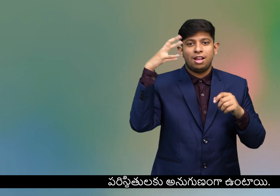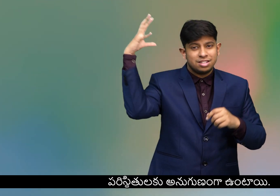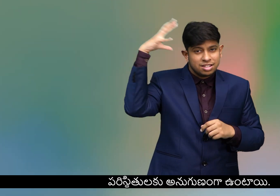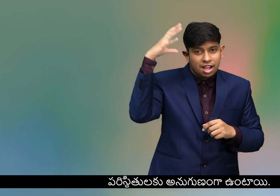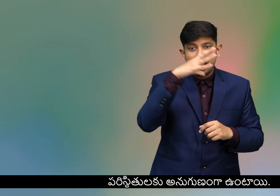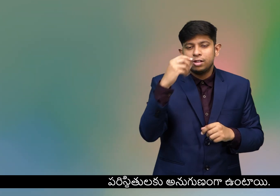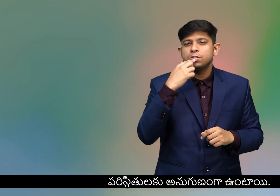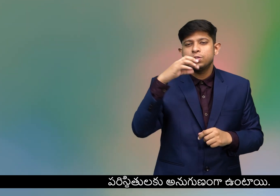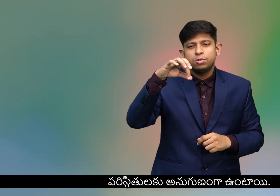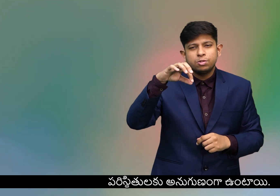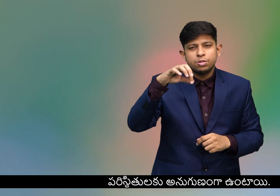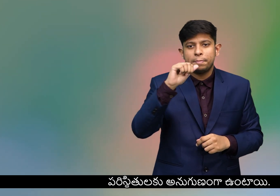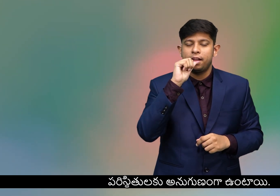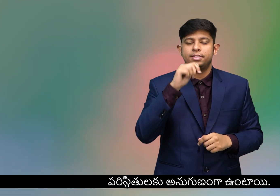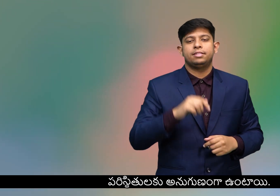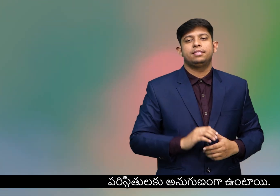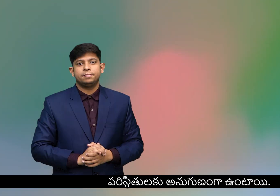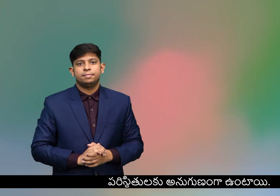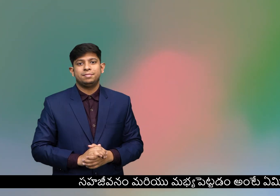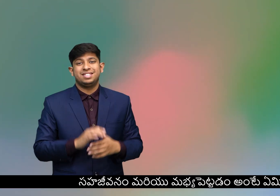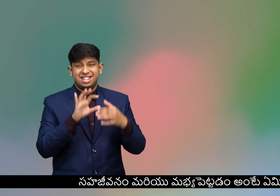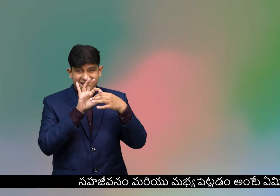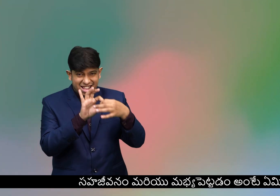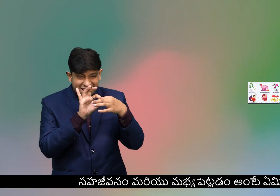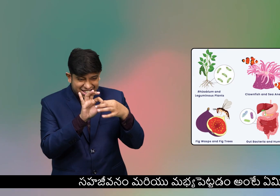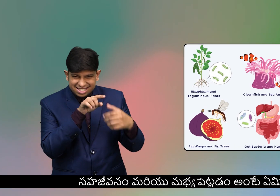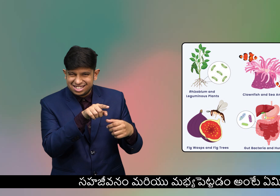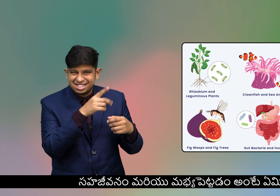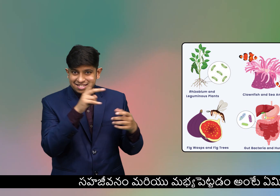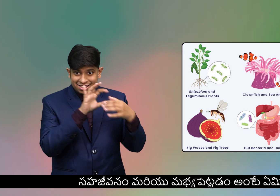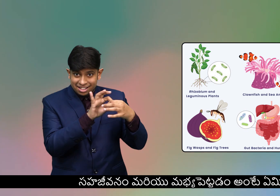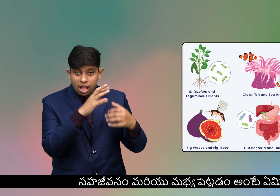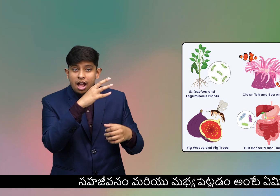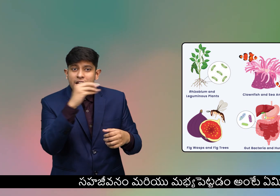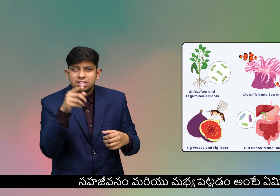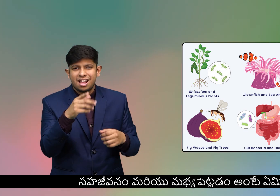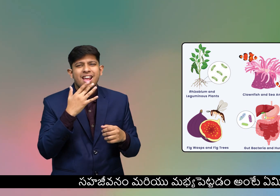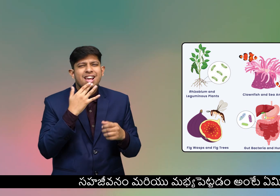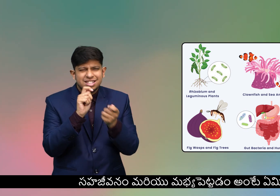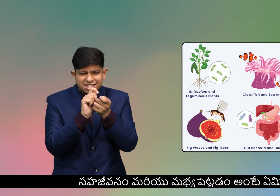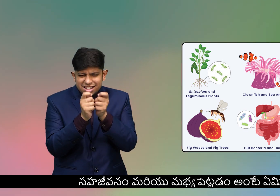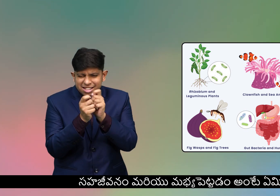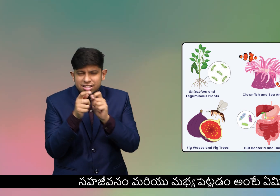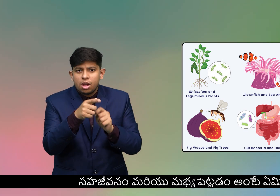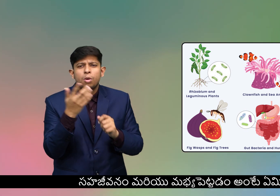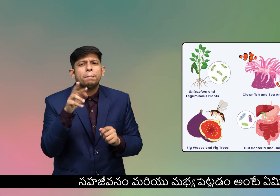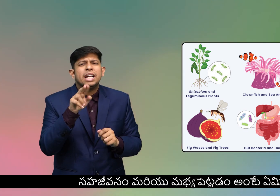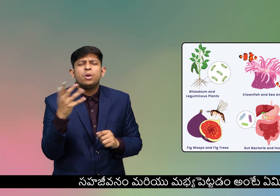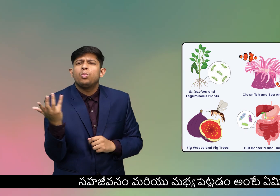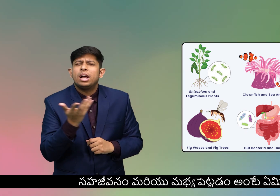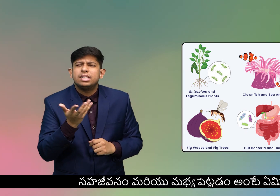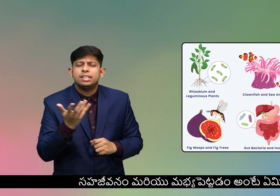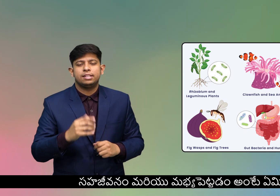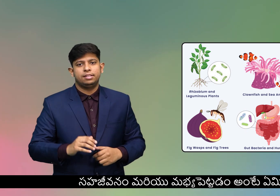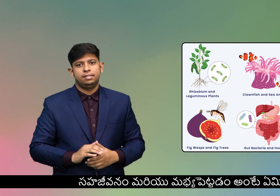పరిస్థితులకు అనుగుణంగా ఉంటాయి. సహజీవనం మరియు మభ్యపెట్టడం అంటే ఏమిటి?